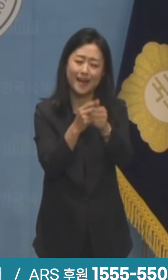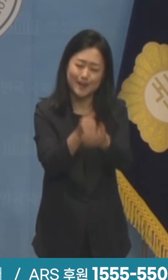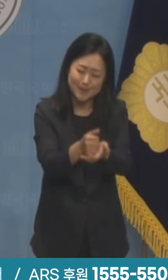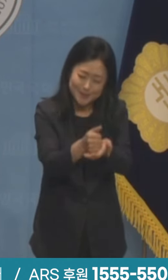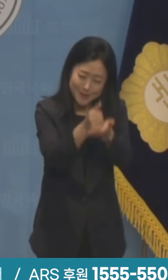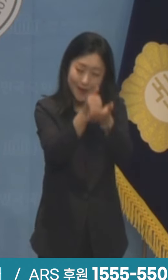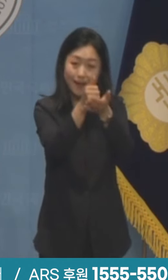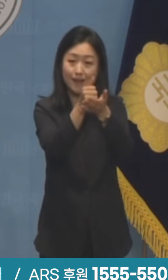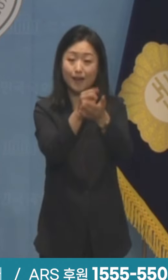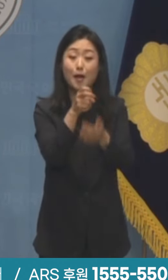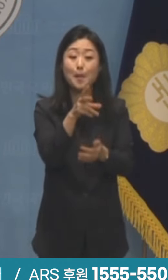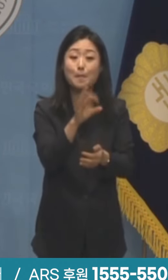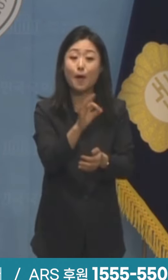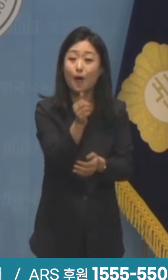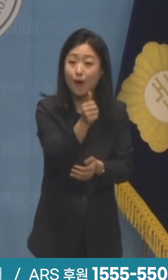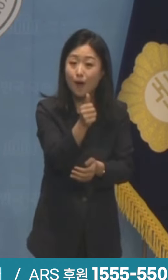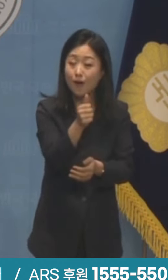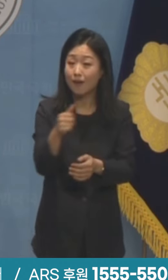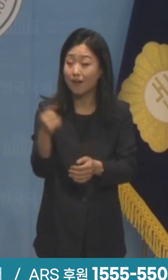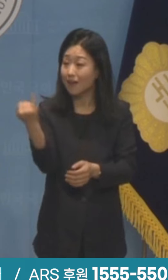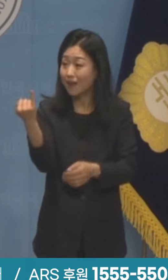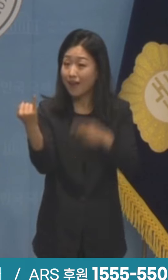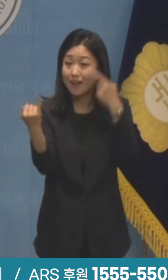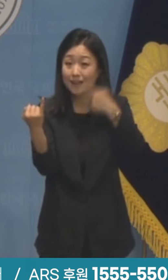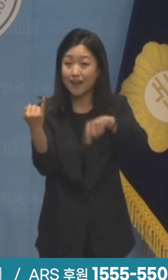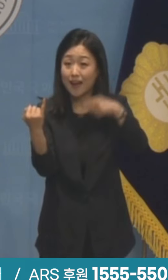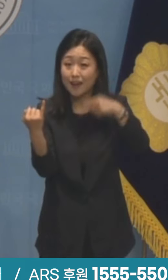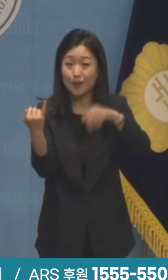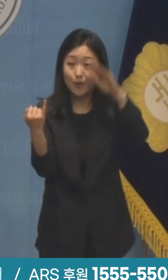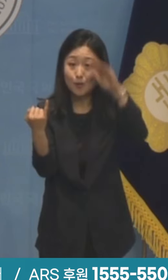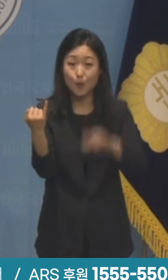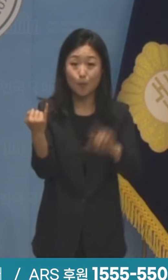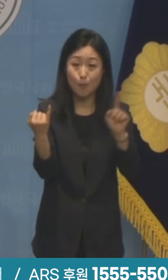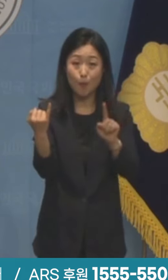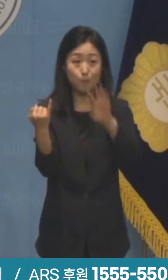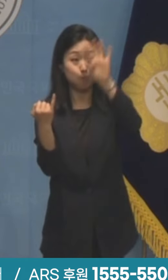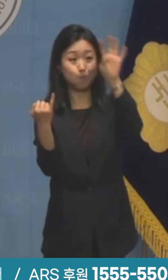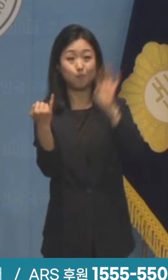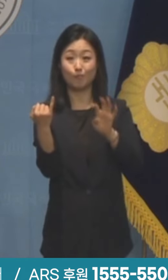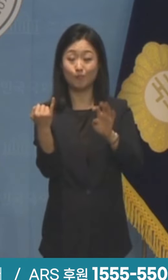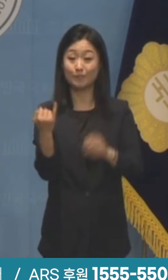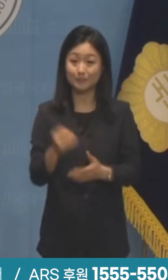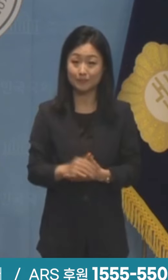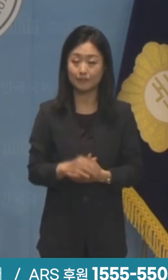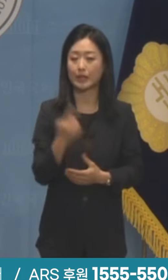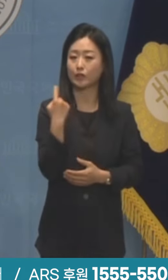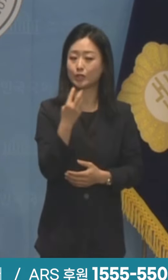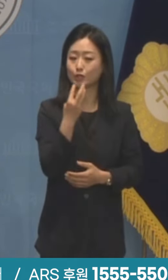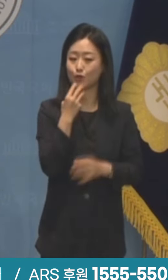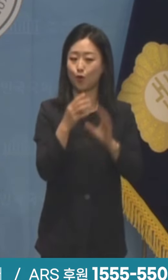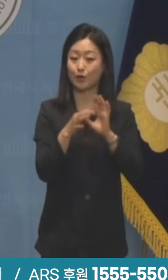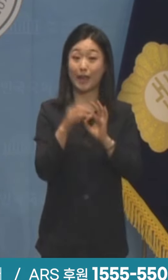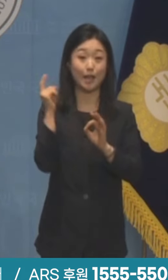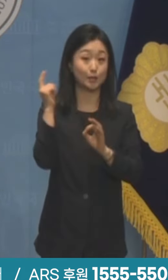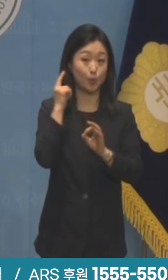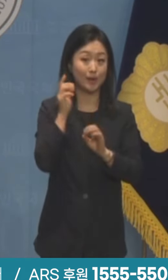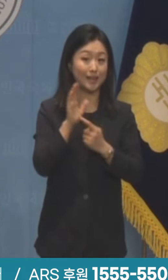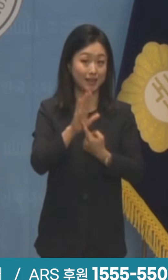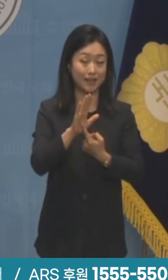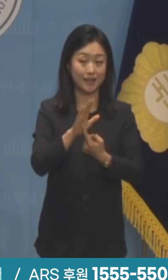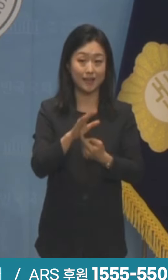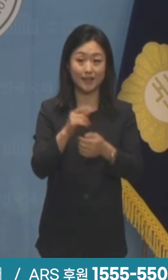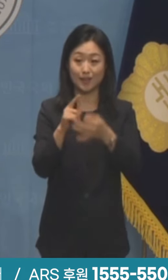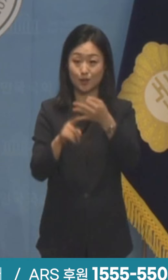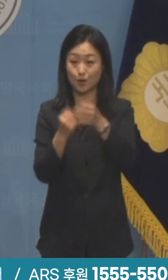명시가 무엇을 가르쳤는지 도무지 알 수가 없습니다 어제 서울의 소리 보도로 김건희